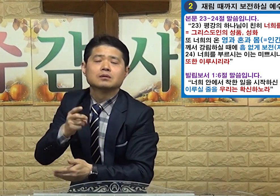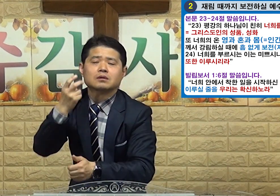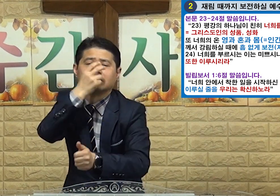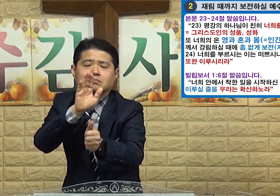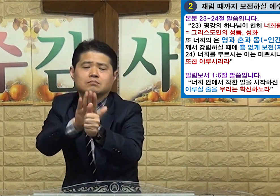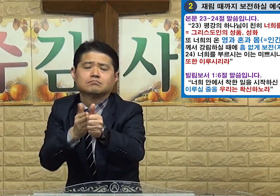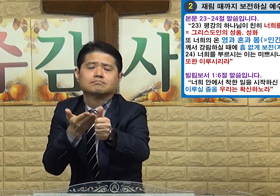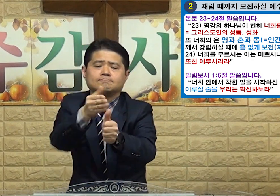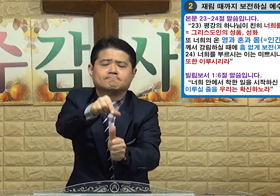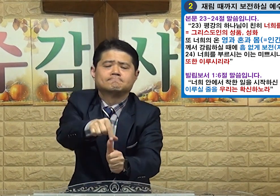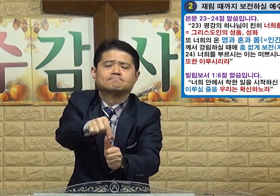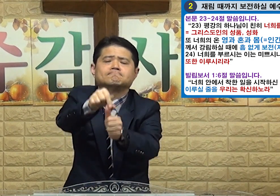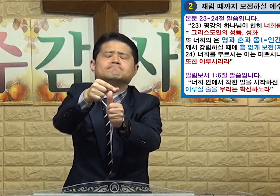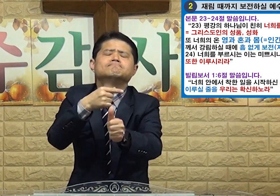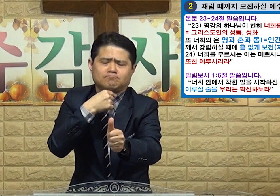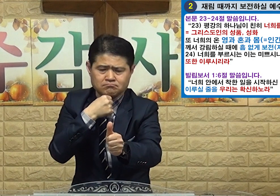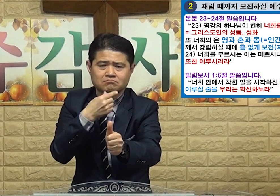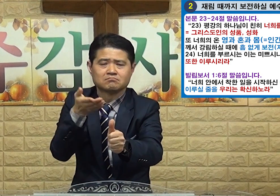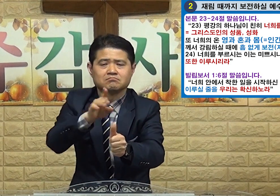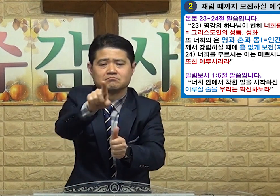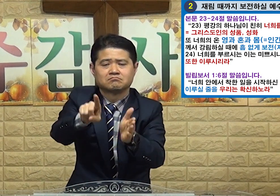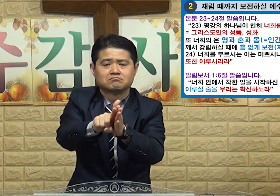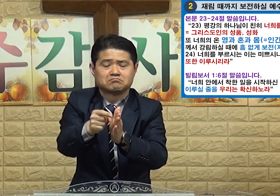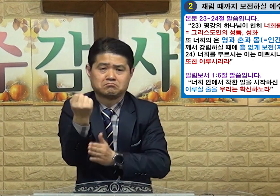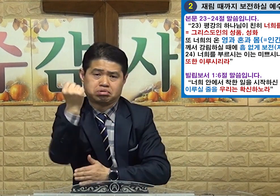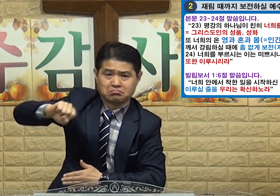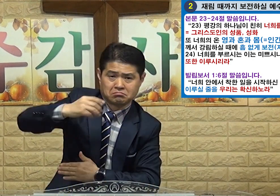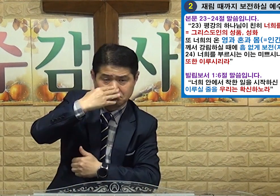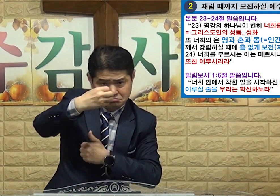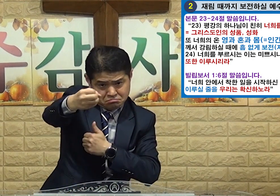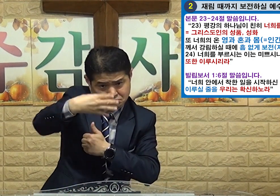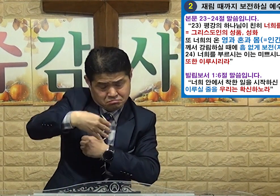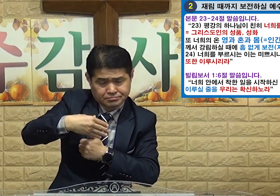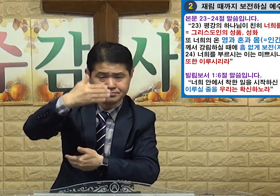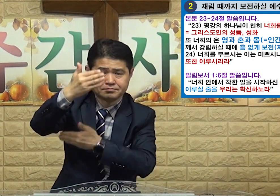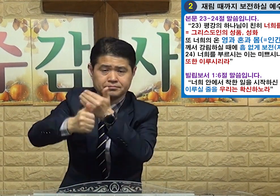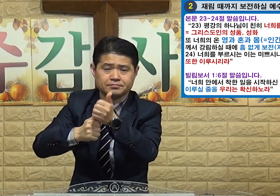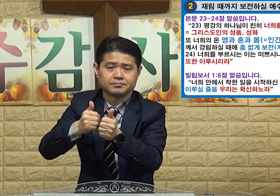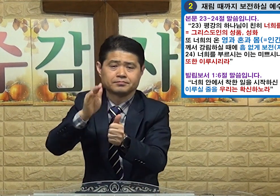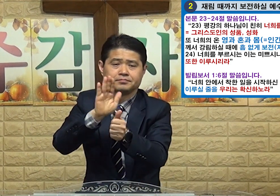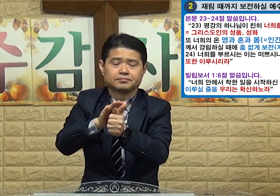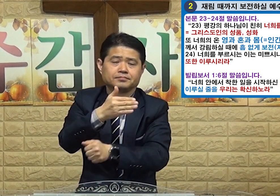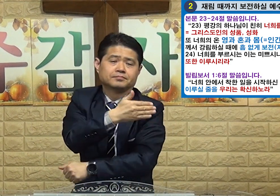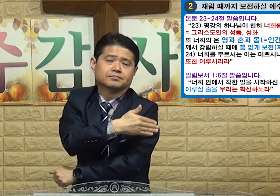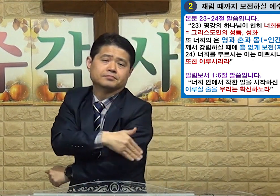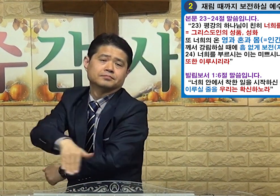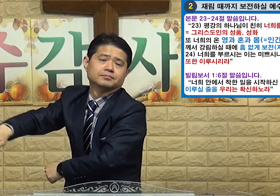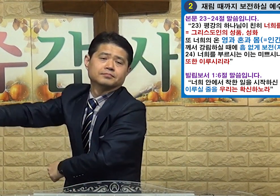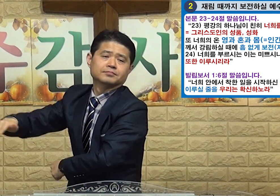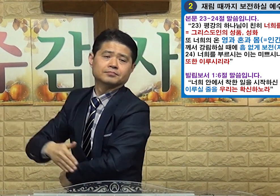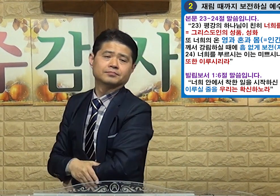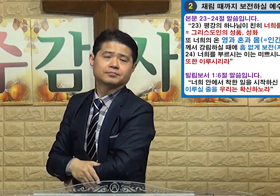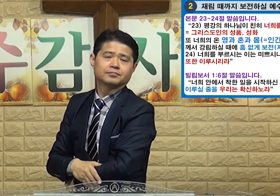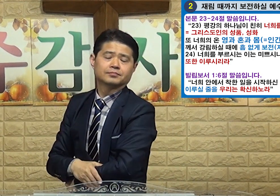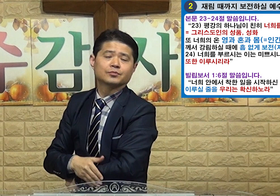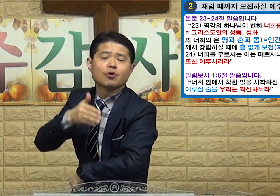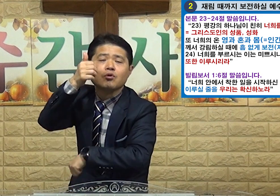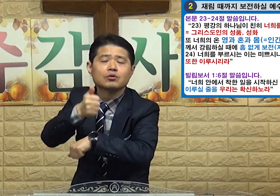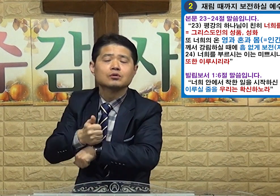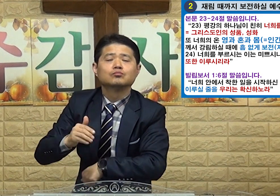믿음을 허락하시고 그렇게 보호하심을 원했는데 우리가 믿음으로 불순종한다면 결국에는 아버지께서 우리를 끊어내실 것입니다.